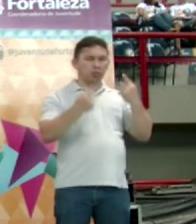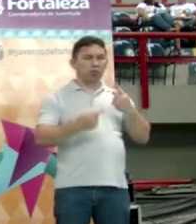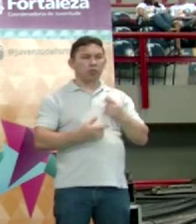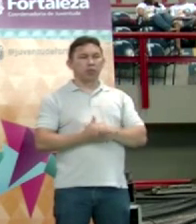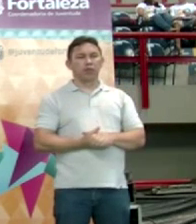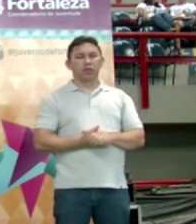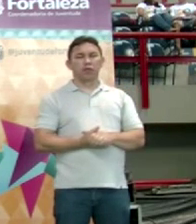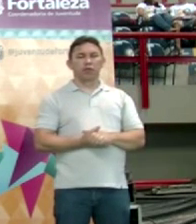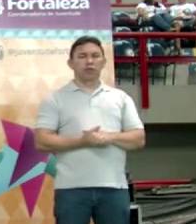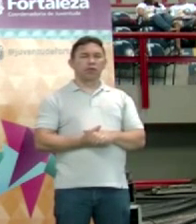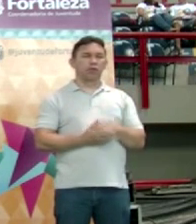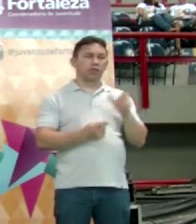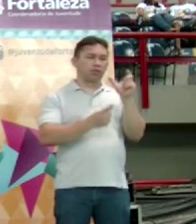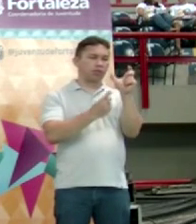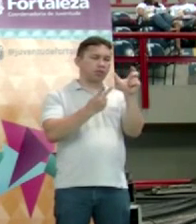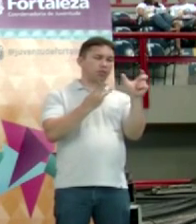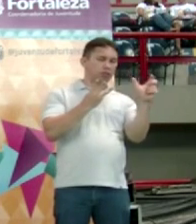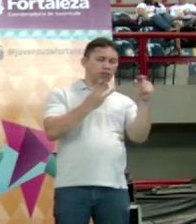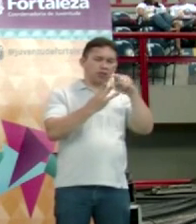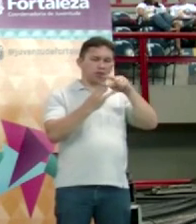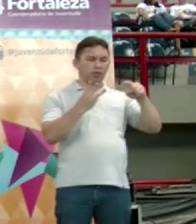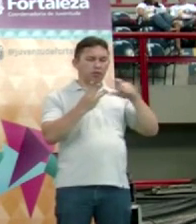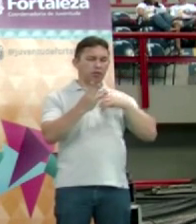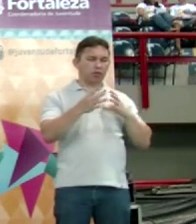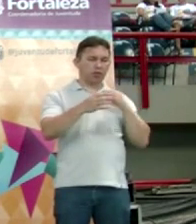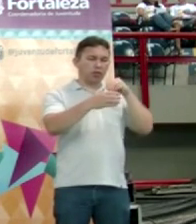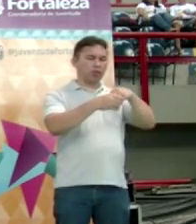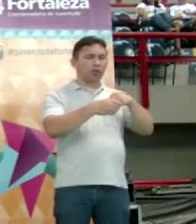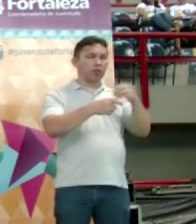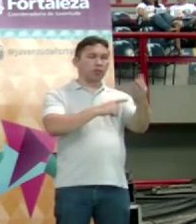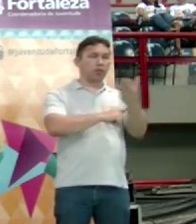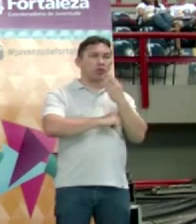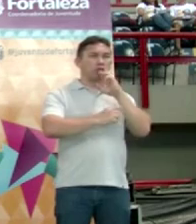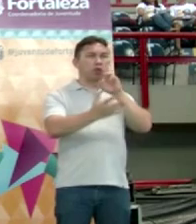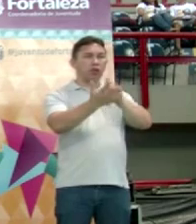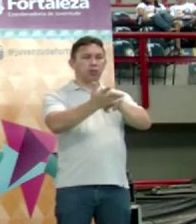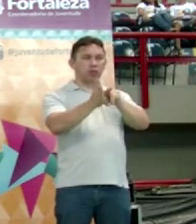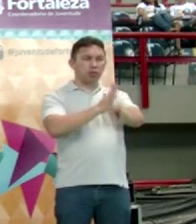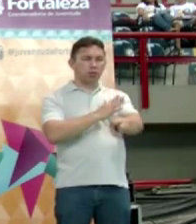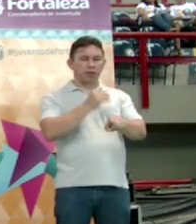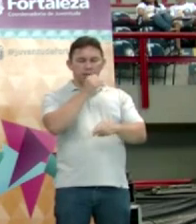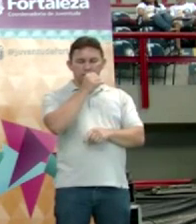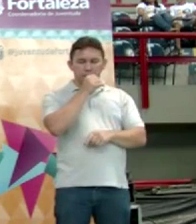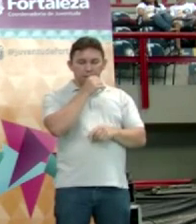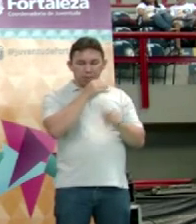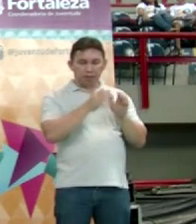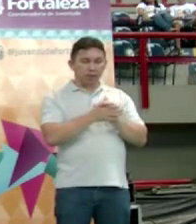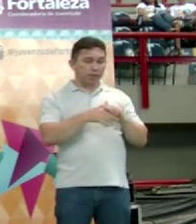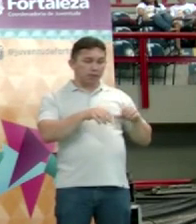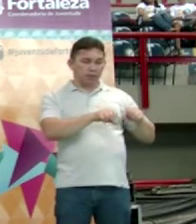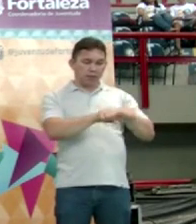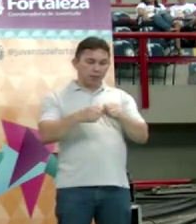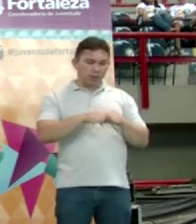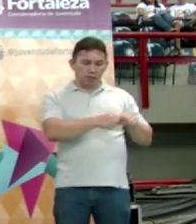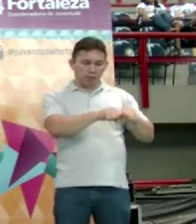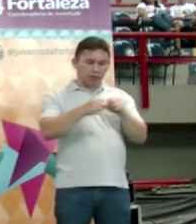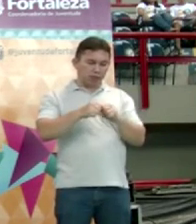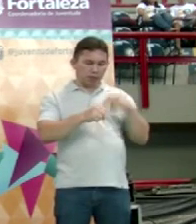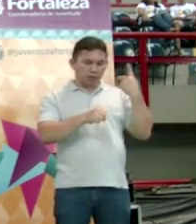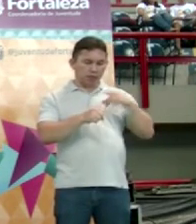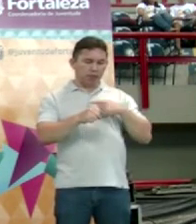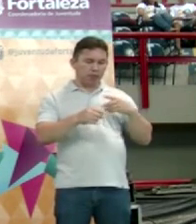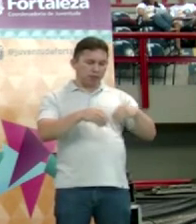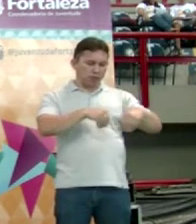tá? Então ele tem esses 3 grupos funcionais, tá? Isso aí vai ajudar a gente a resolver a questão. A degradação do glifosato